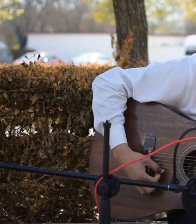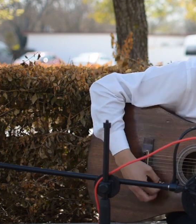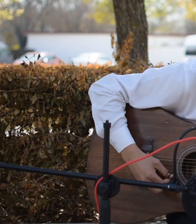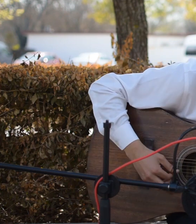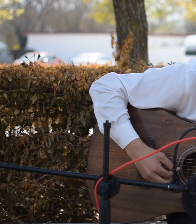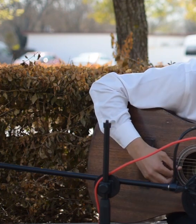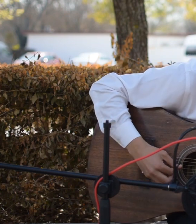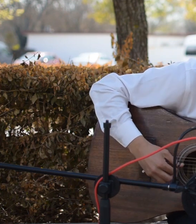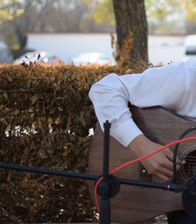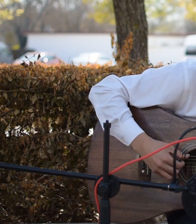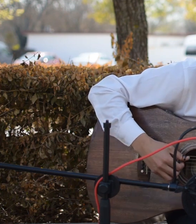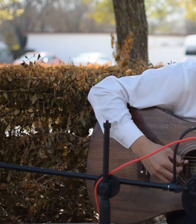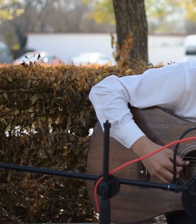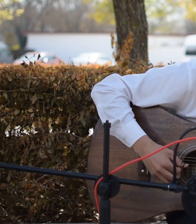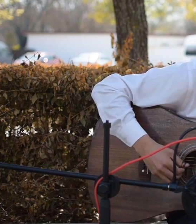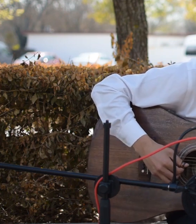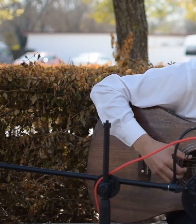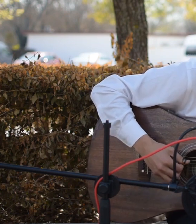vivir